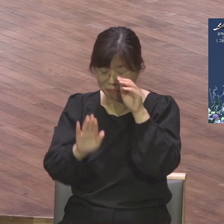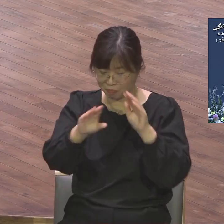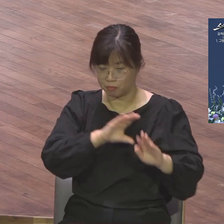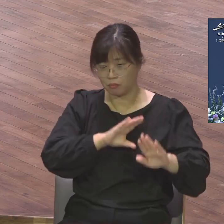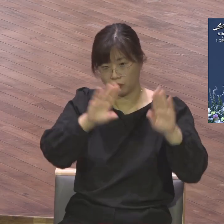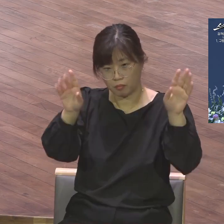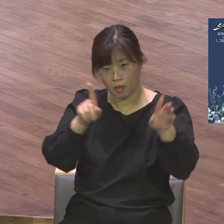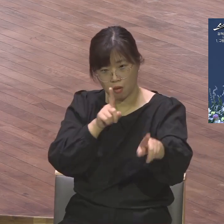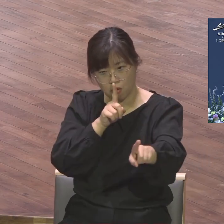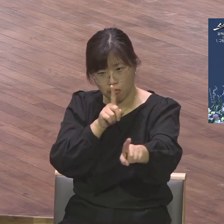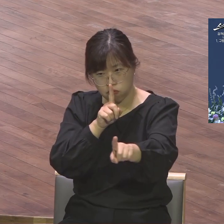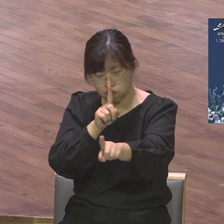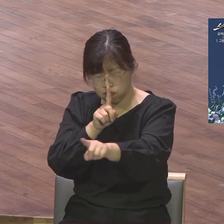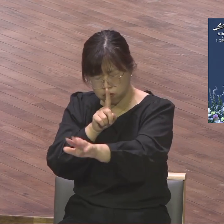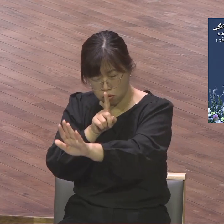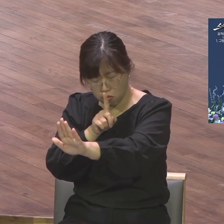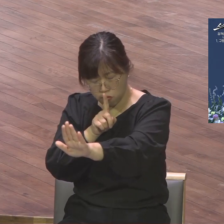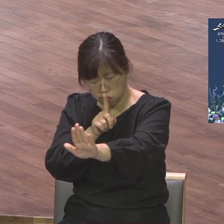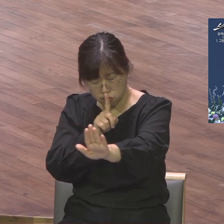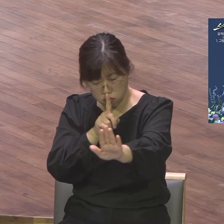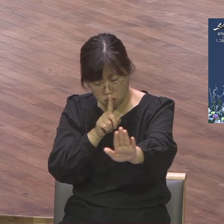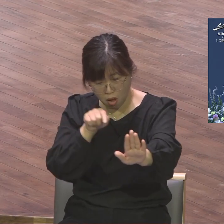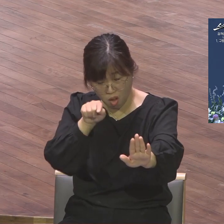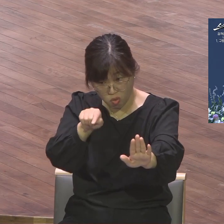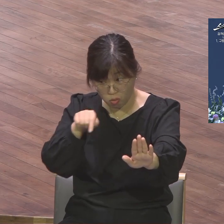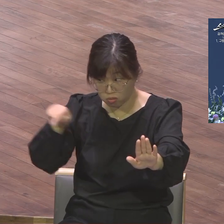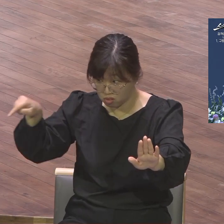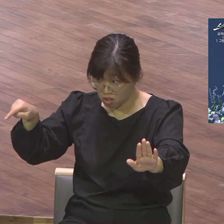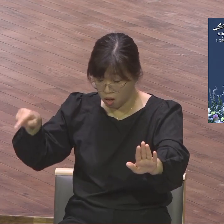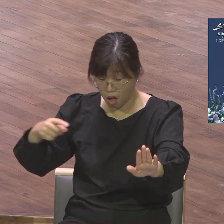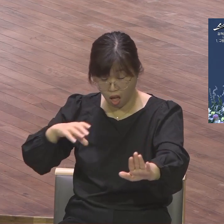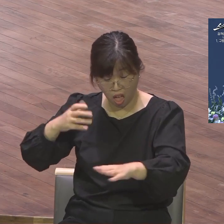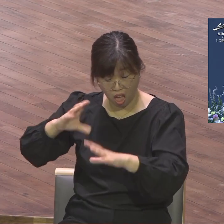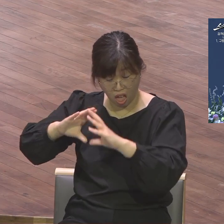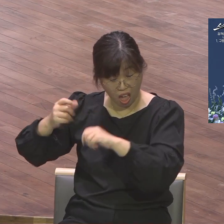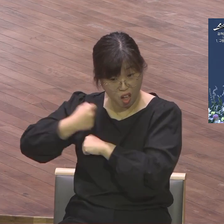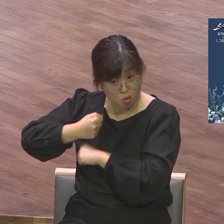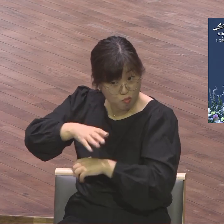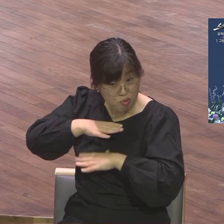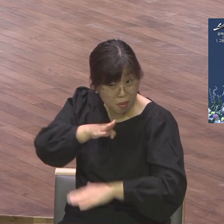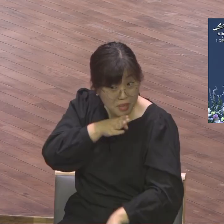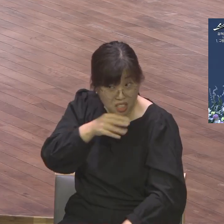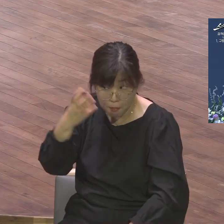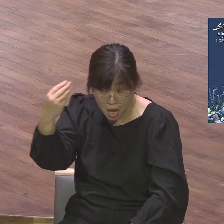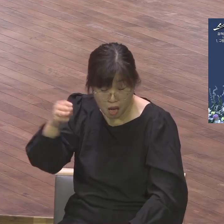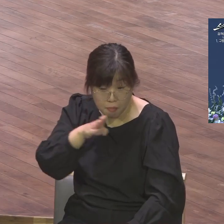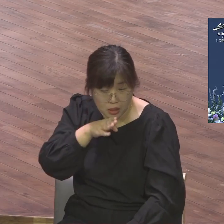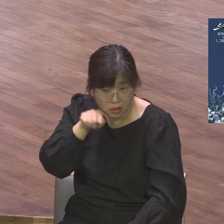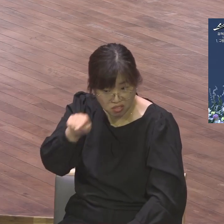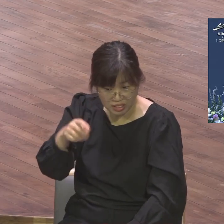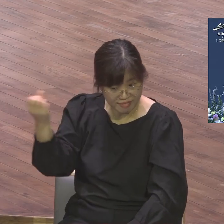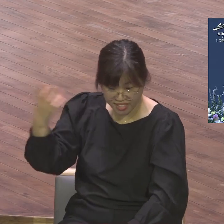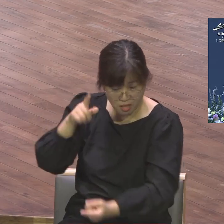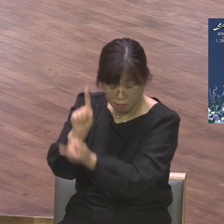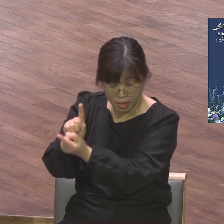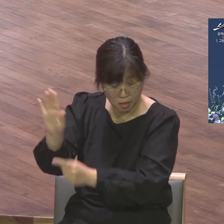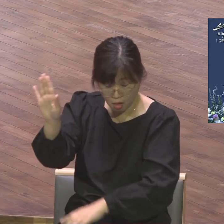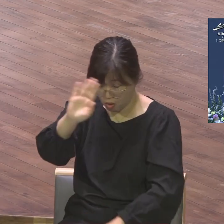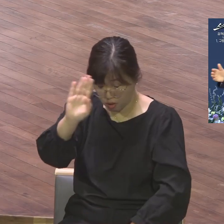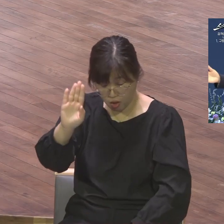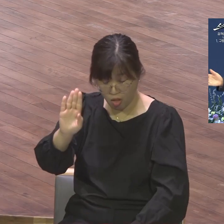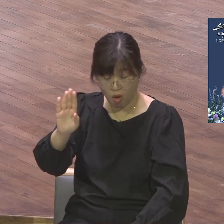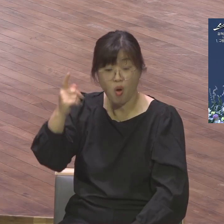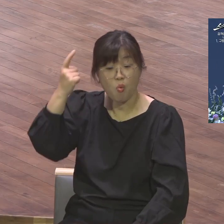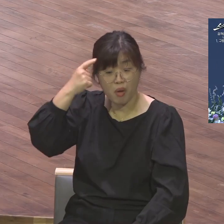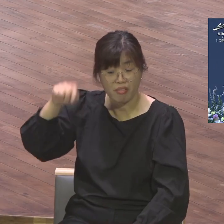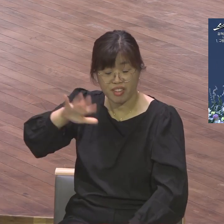것이다. 뒤쫓아오던 이 애굽 군대가 싹 다 이스라엘 백성들이 이 홍해를